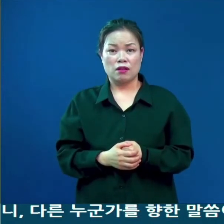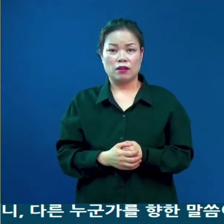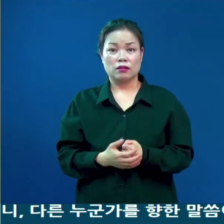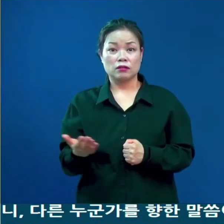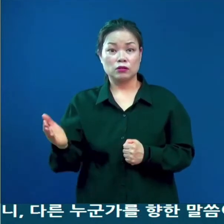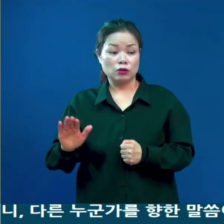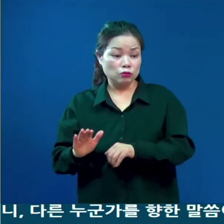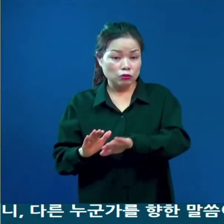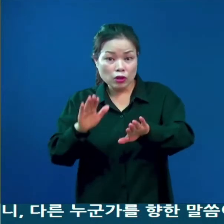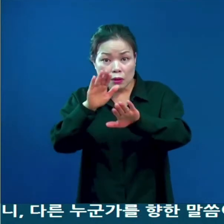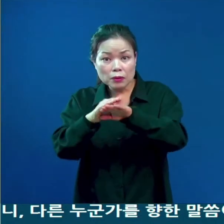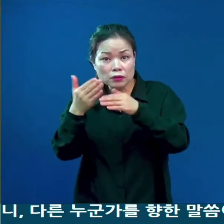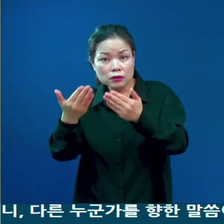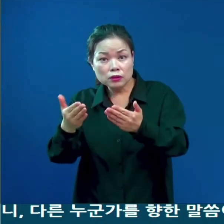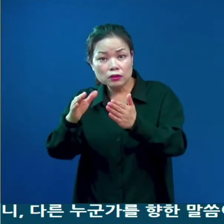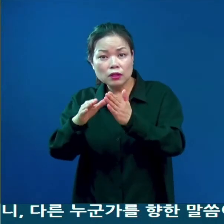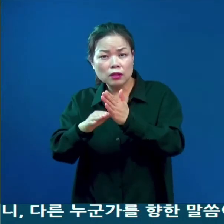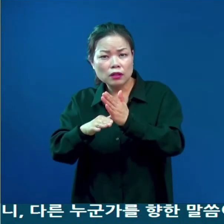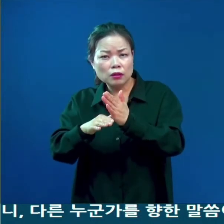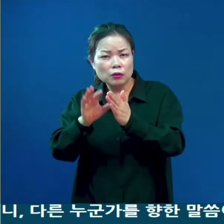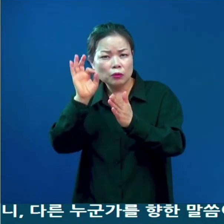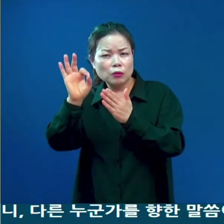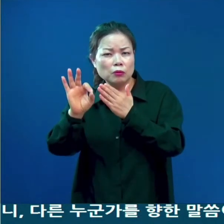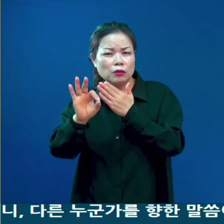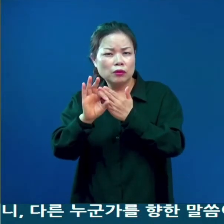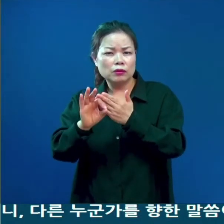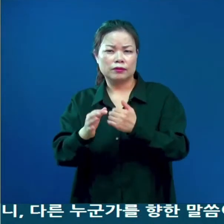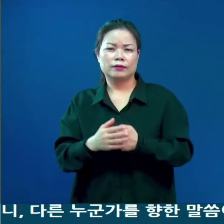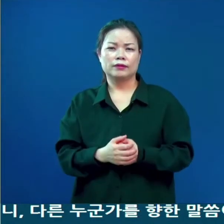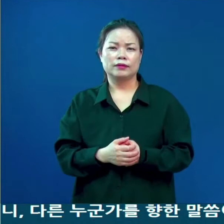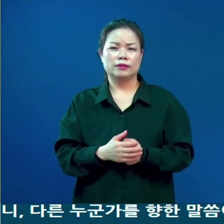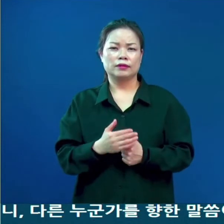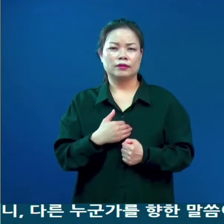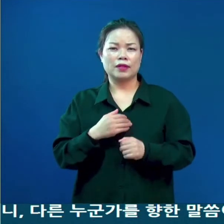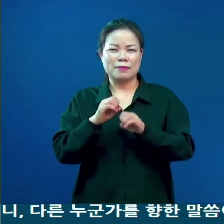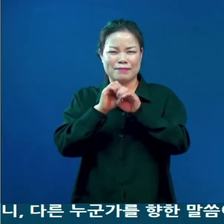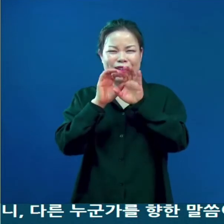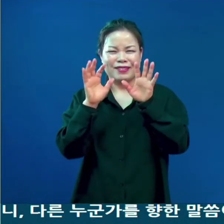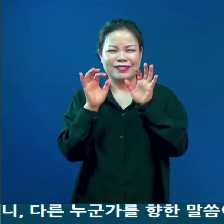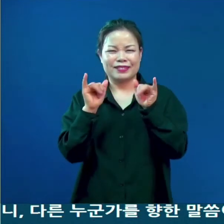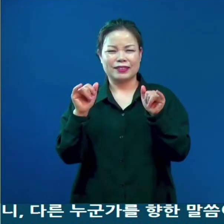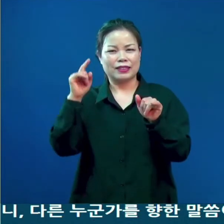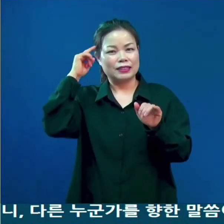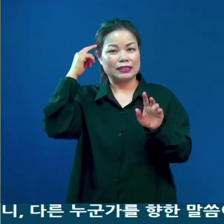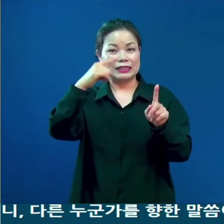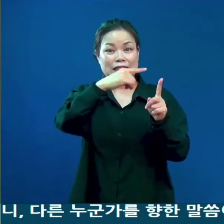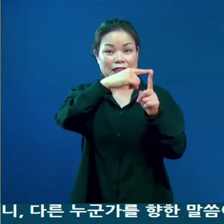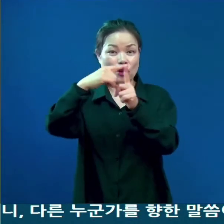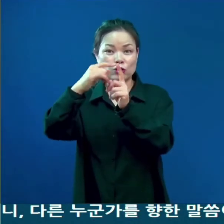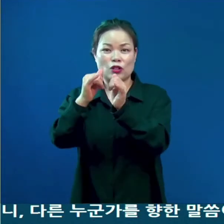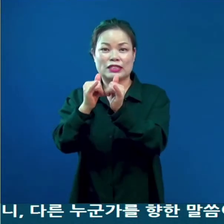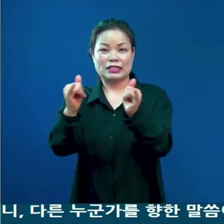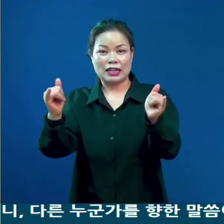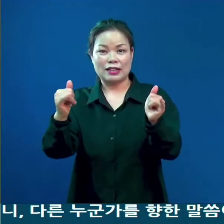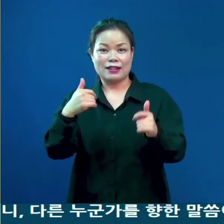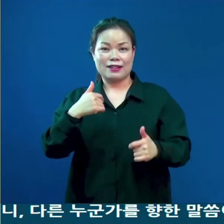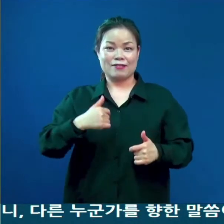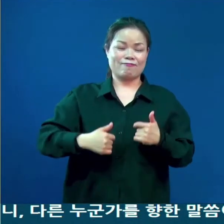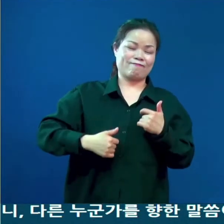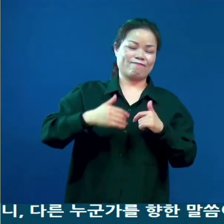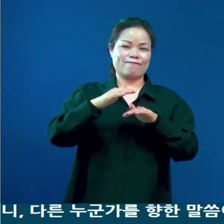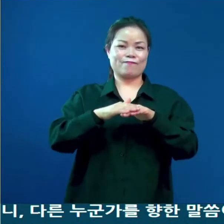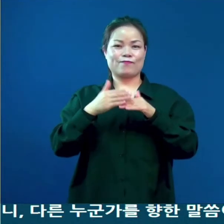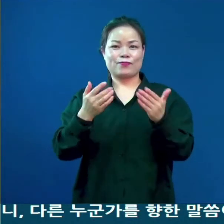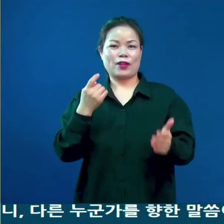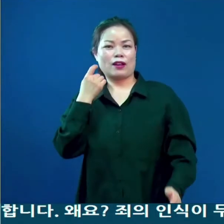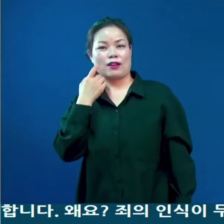근데 우리가 예배를 드릴 때 보면, 전 밝은 사람이에요. 전 긍정적인 사람이고, 기쁨의 예배,